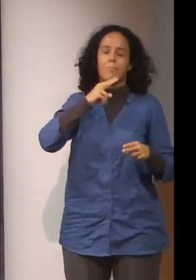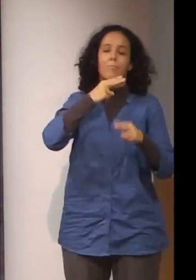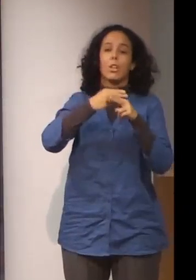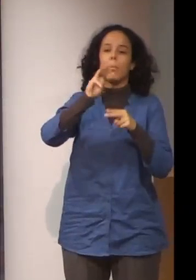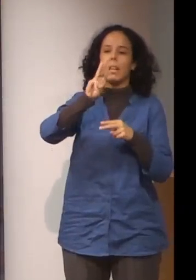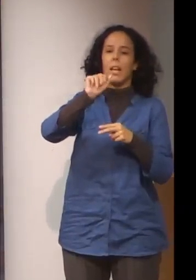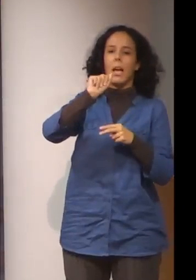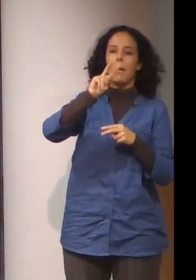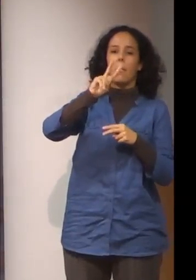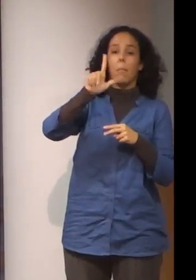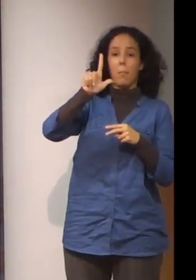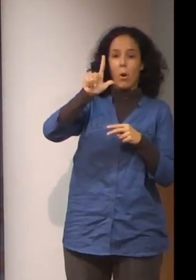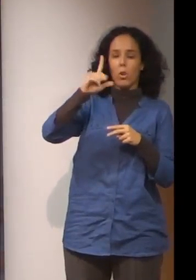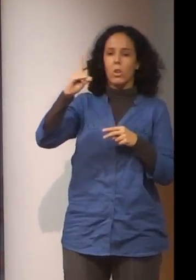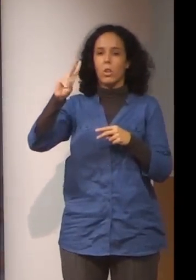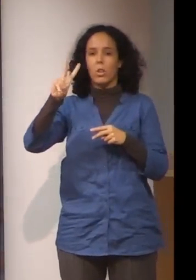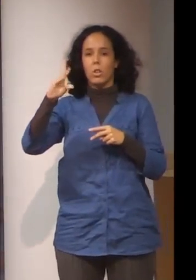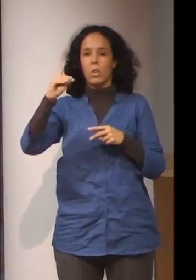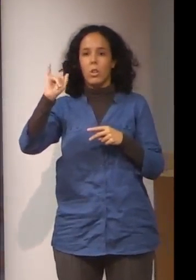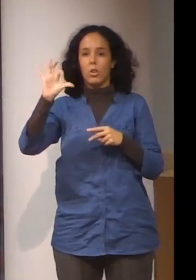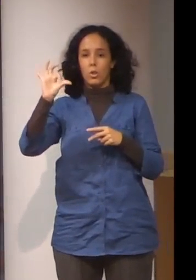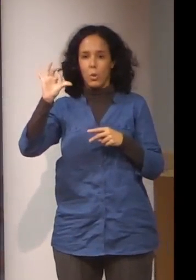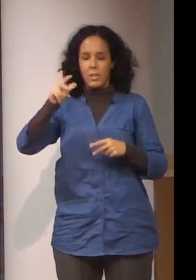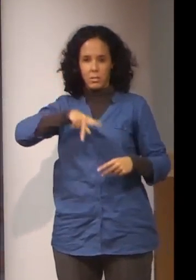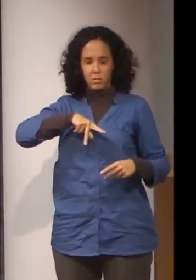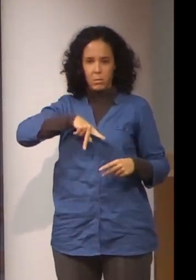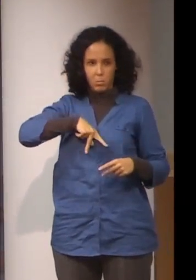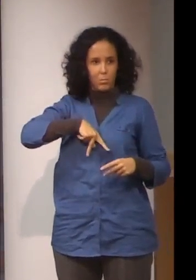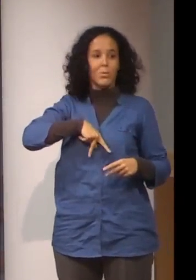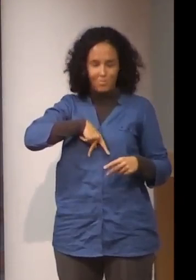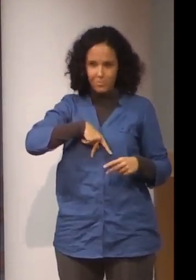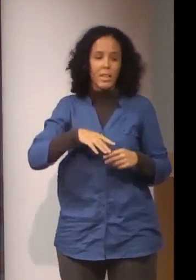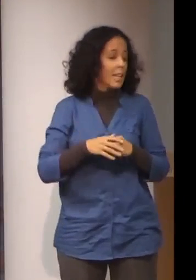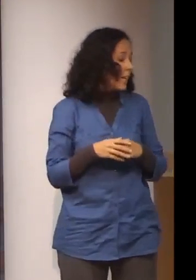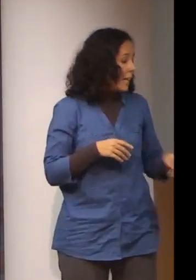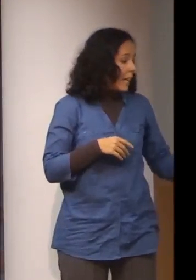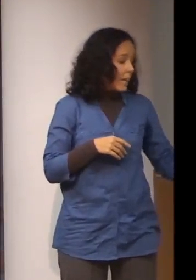En esta asignatura, el profesor Paul Dubis